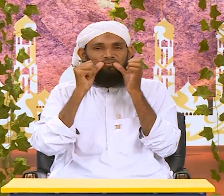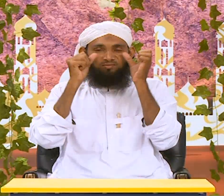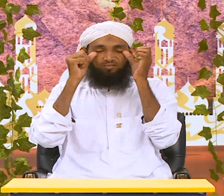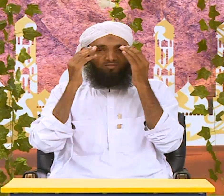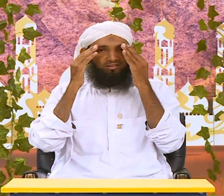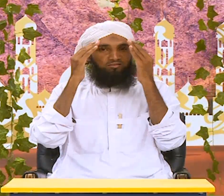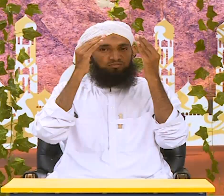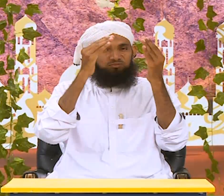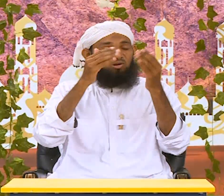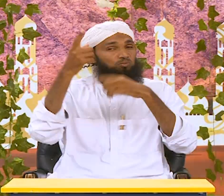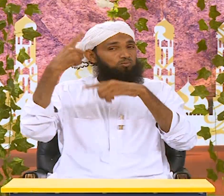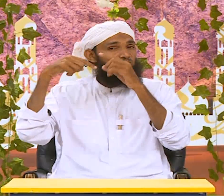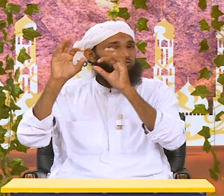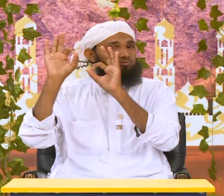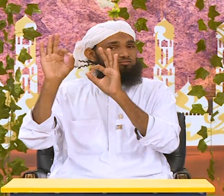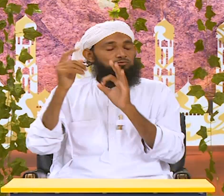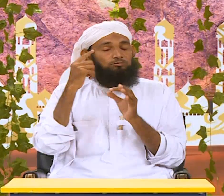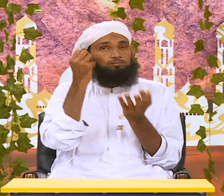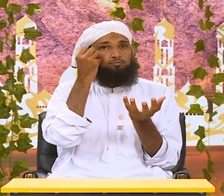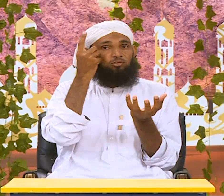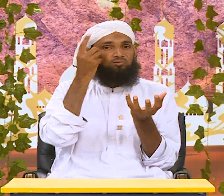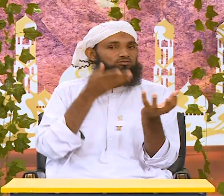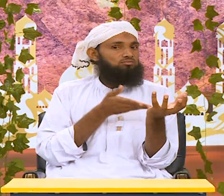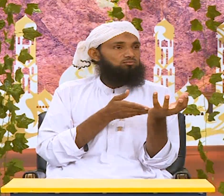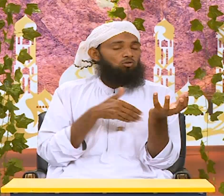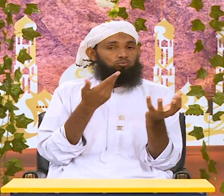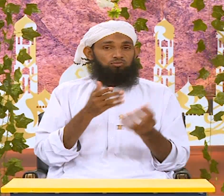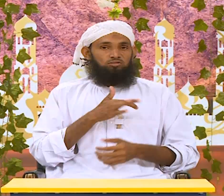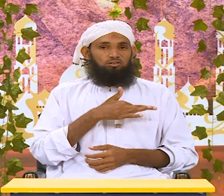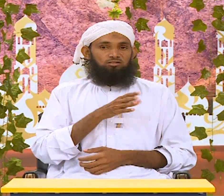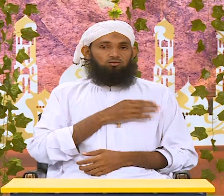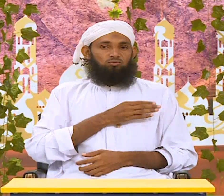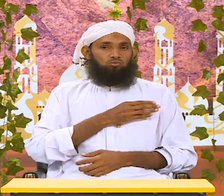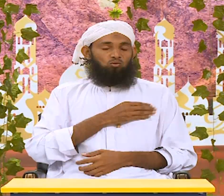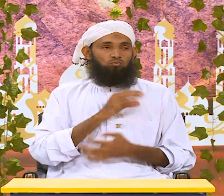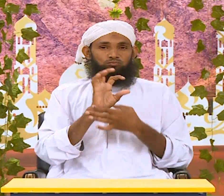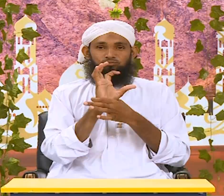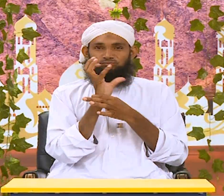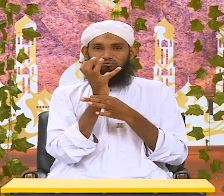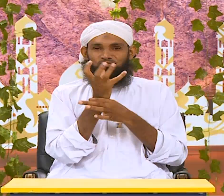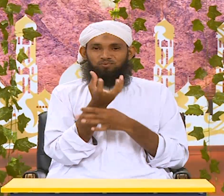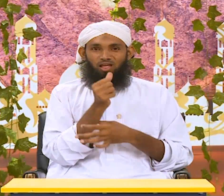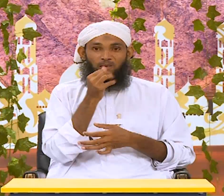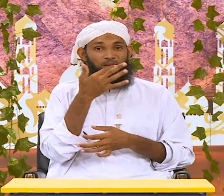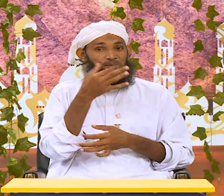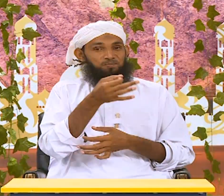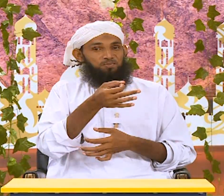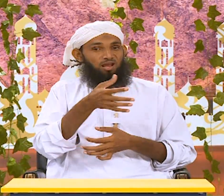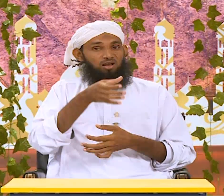وصحبہ وسلم کی دنیا سے بے رغبتی یاد آ گئی، اور مجھے خوف ہوا کہ کہیں میں دنیاوی آسائشوں کا شکار نہ ہو جاؤں۔